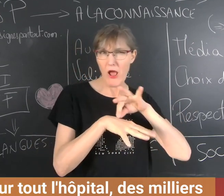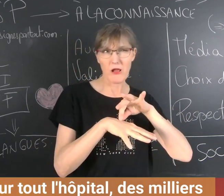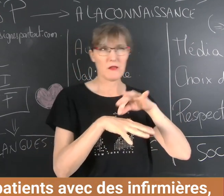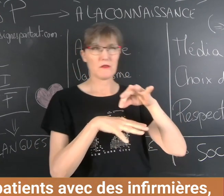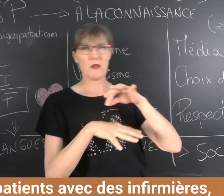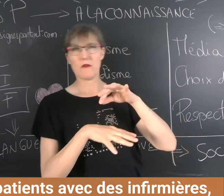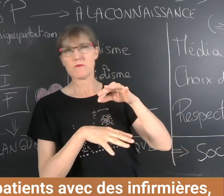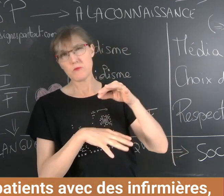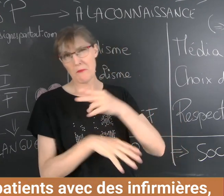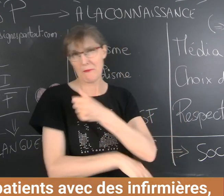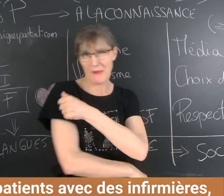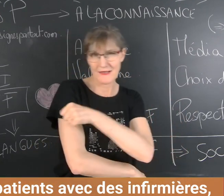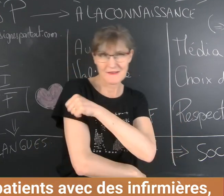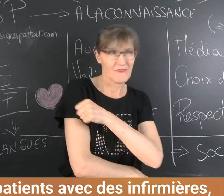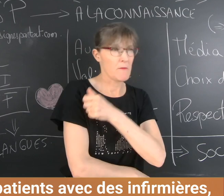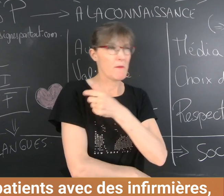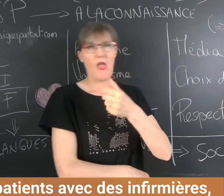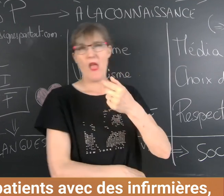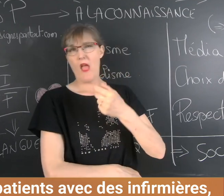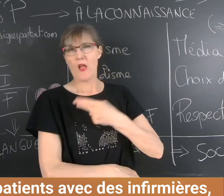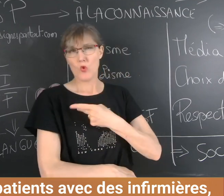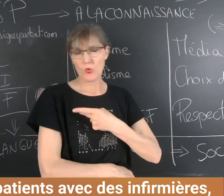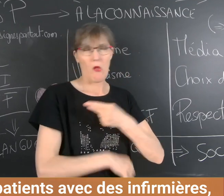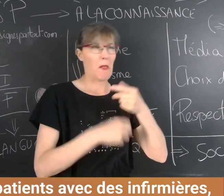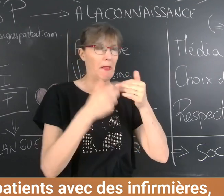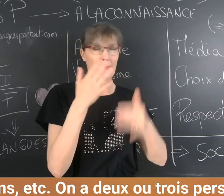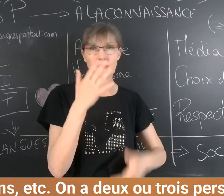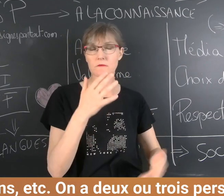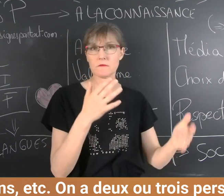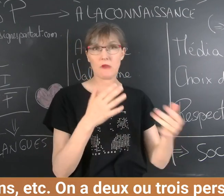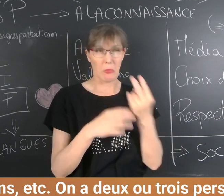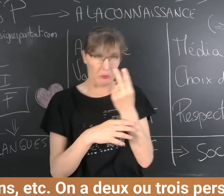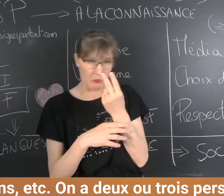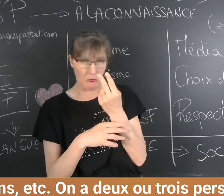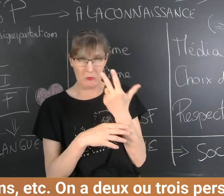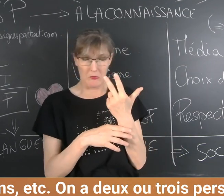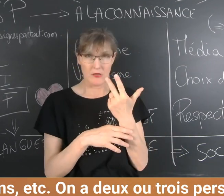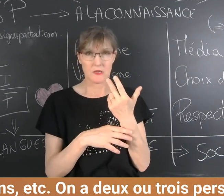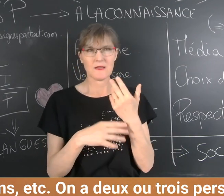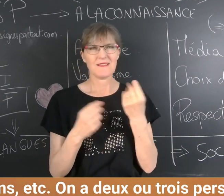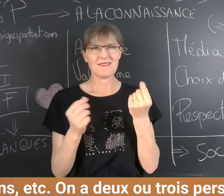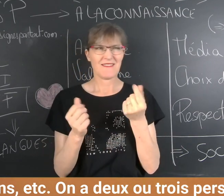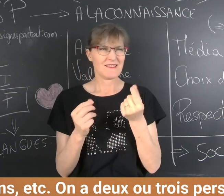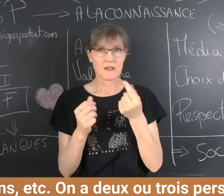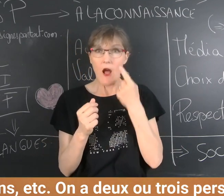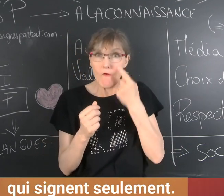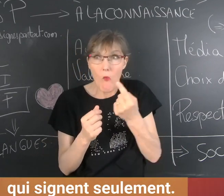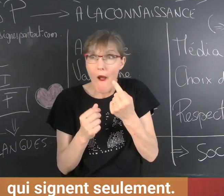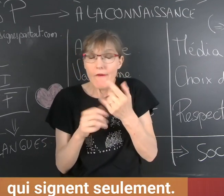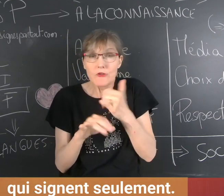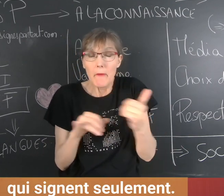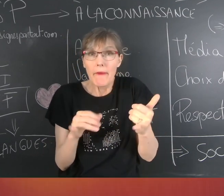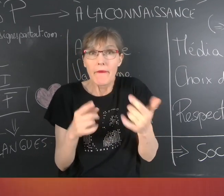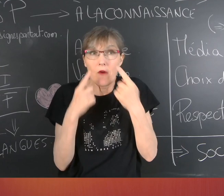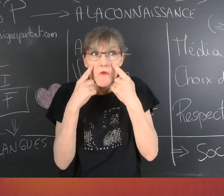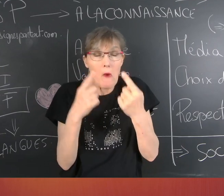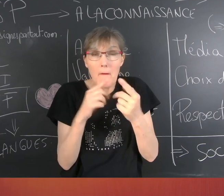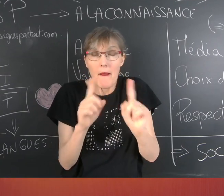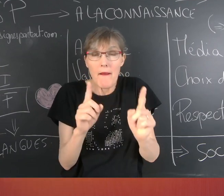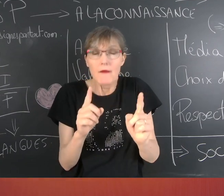milliers de patients, avec des infirmières, des médecins, bon, etc. On a deux, trois personnes qui signent seulement.